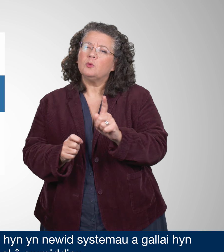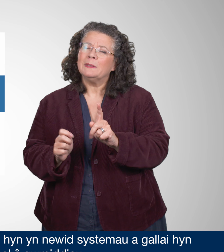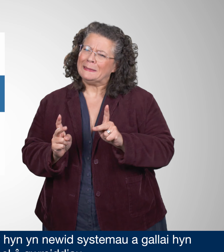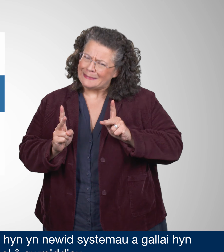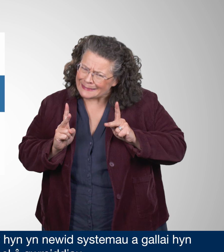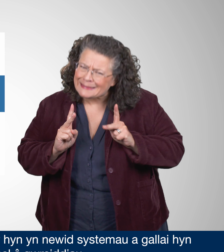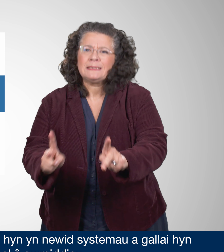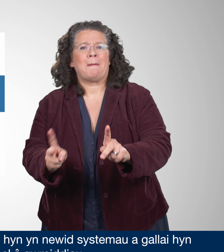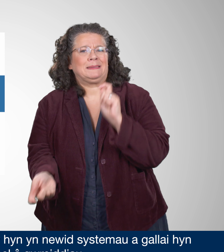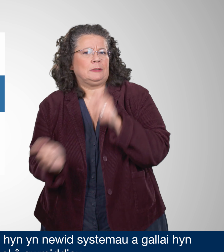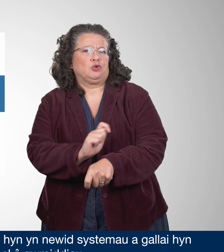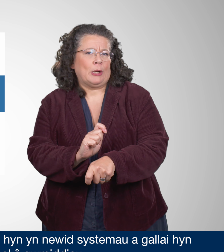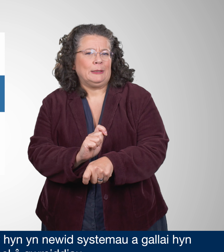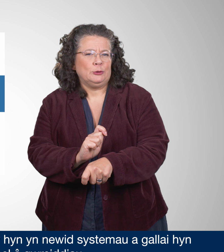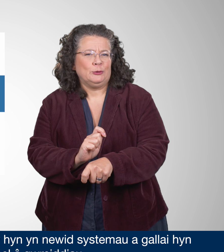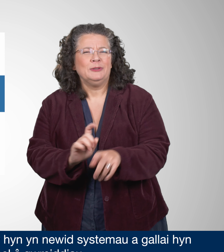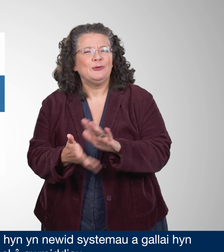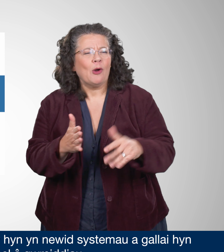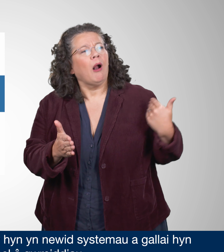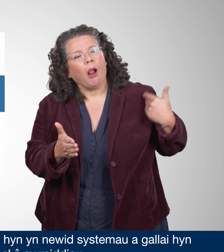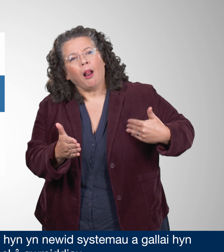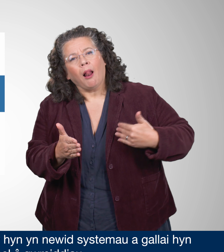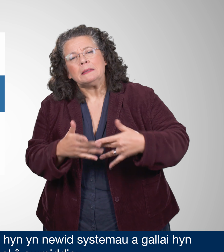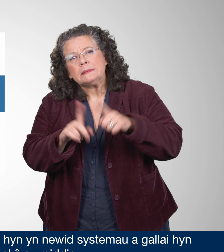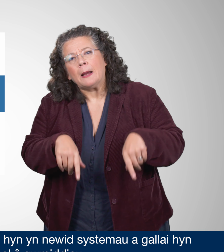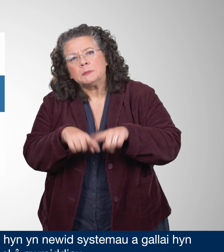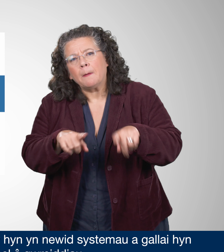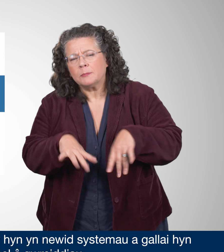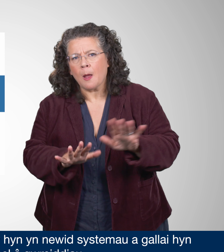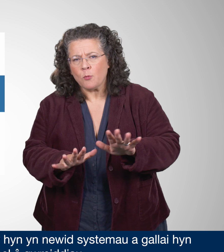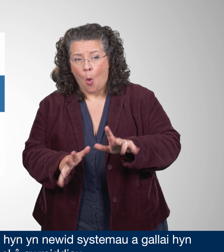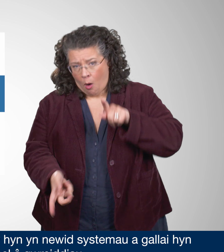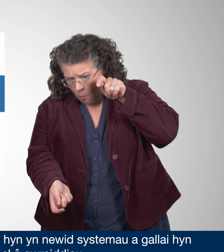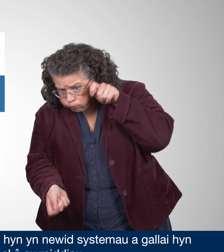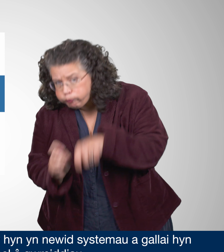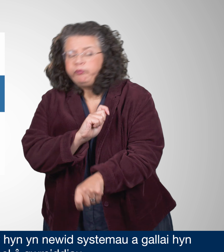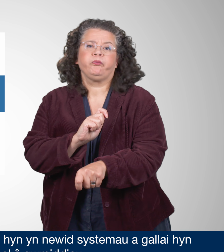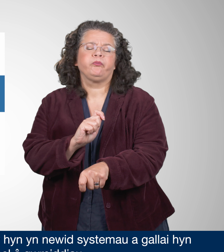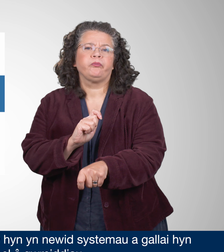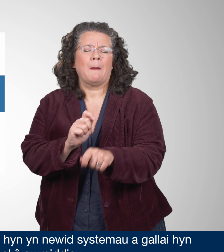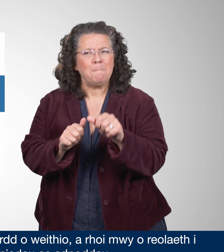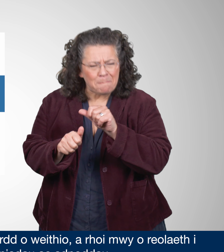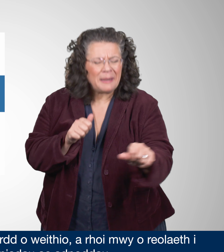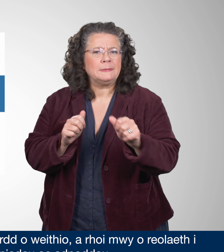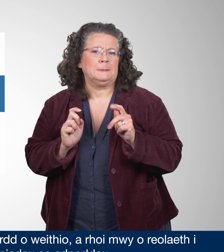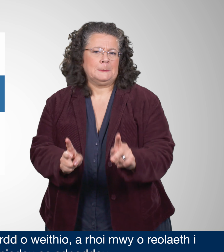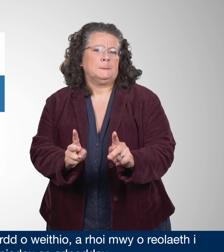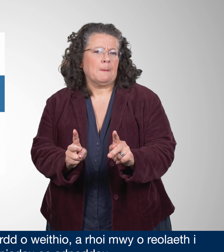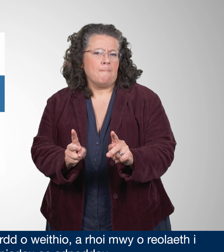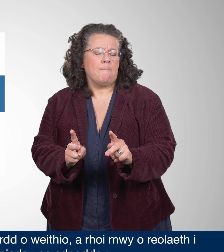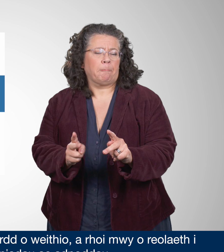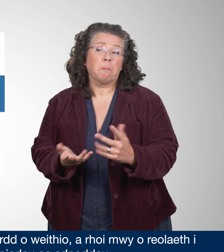A gallai hyn gynnwys mynd i'r afael a gwreiddiau